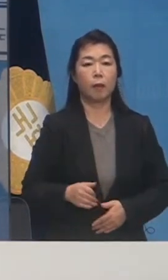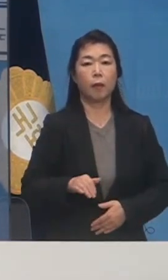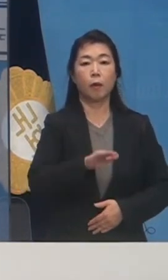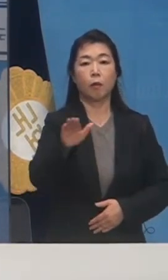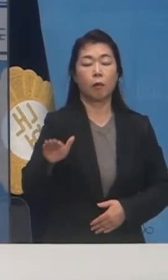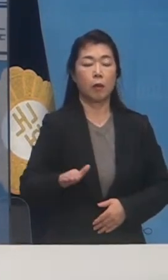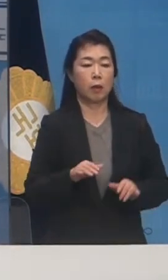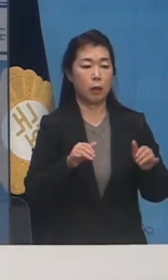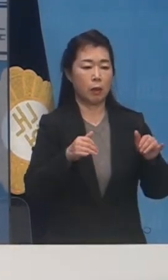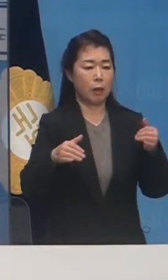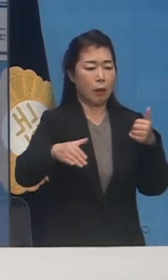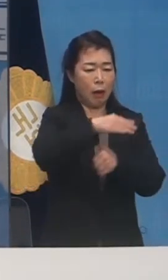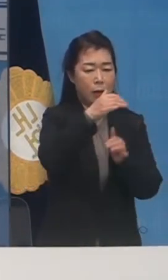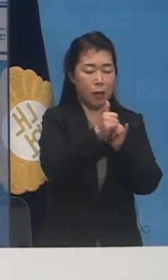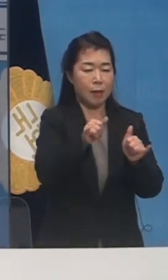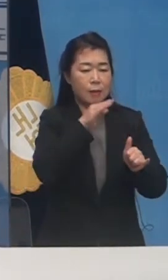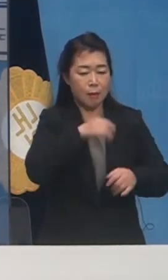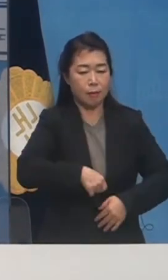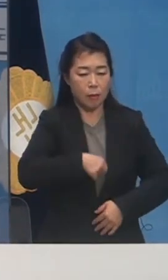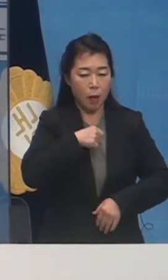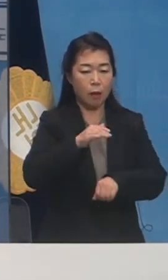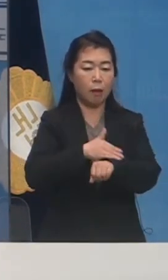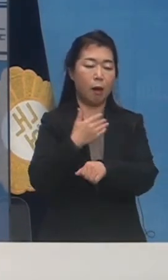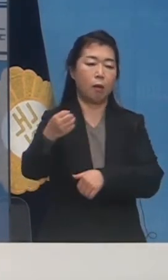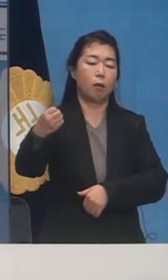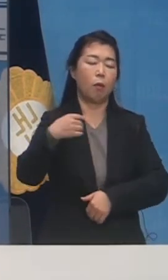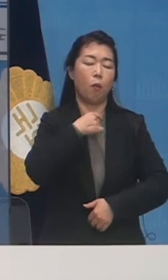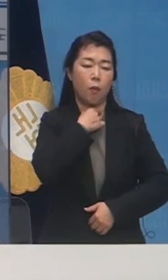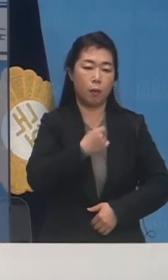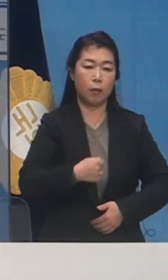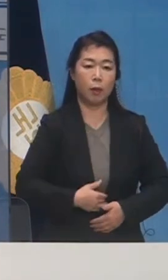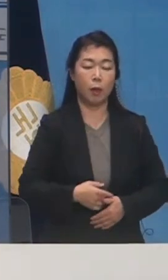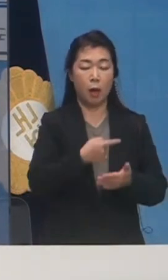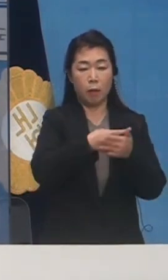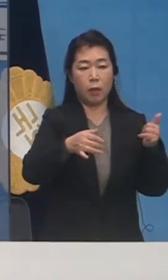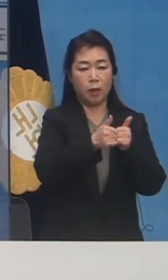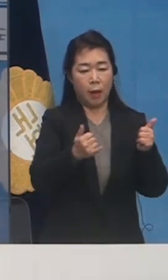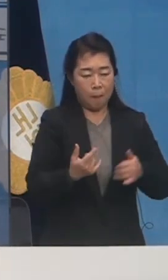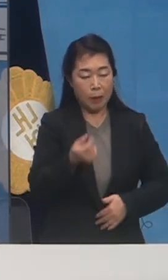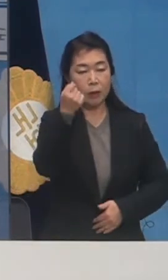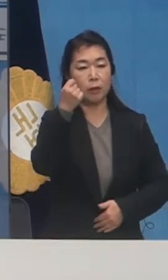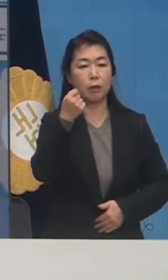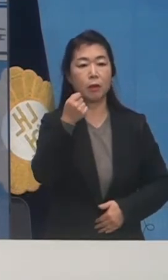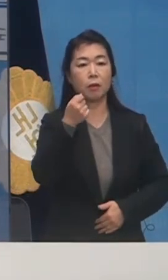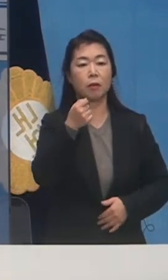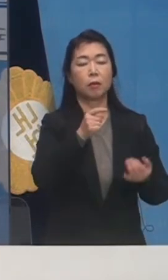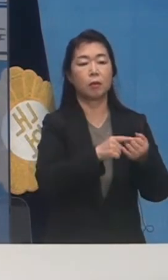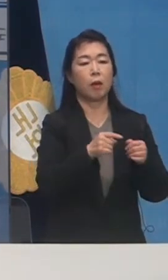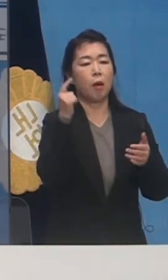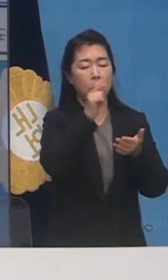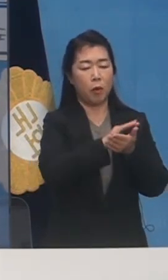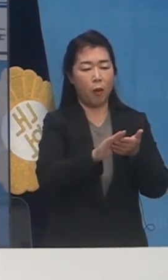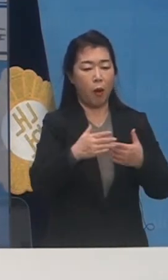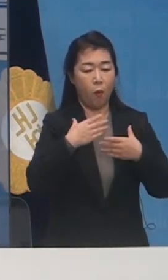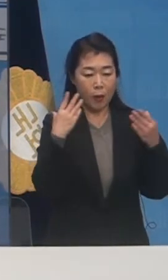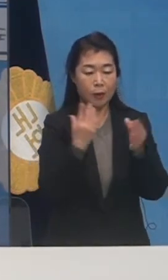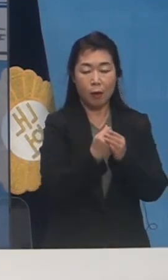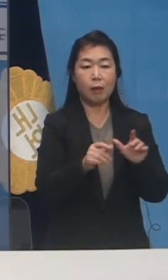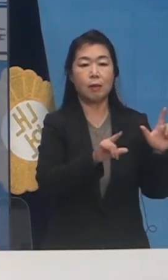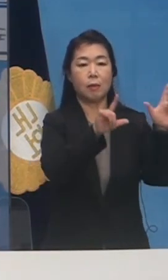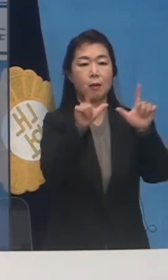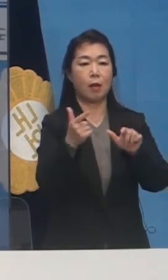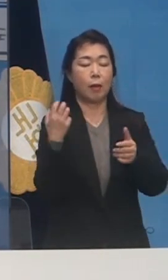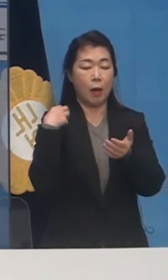우리는 가해자들의 진정한 사과를 원한다. 피해자가 하루라도 빨리 평화와 온전한